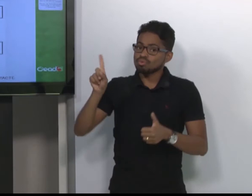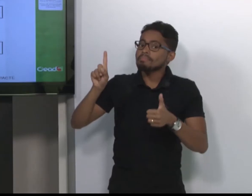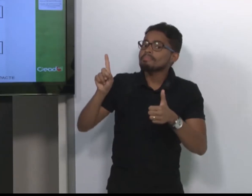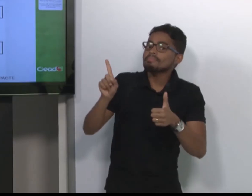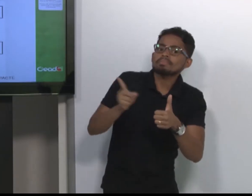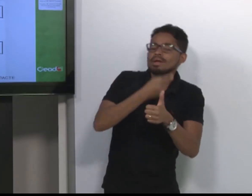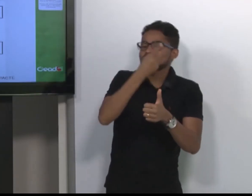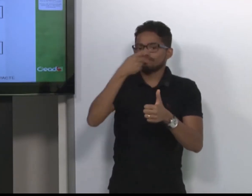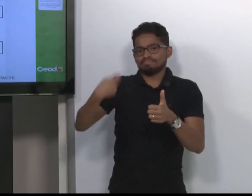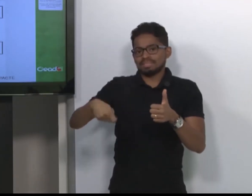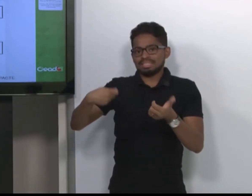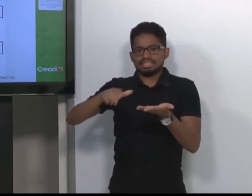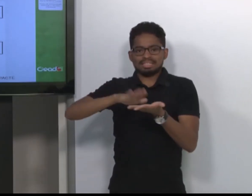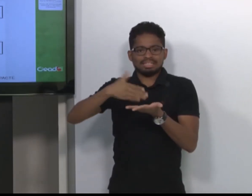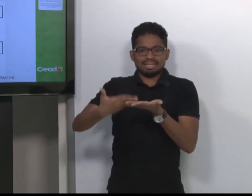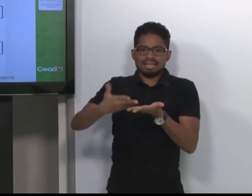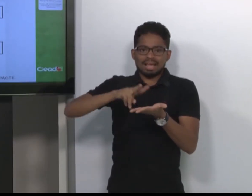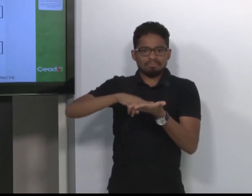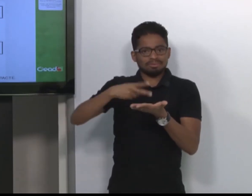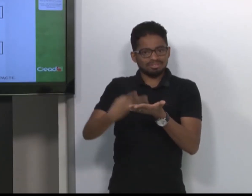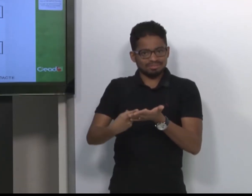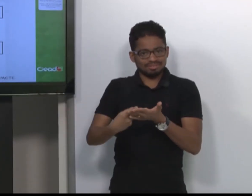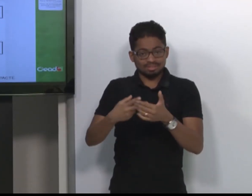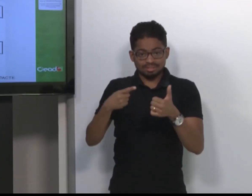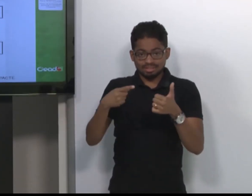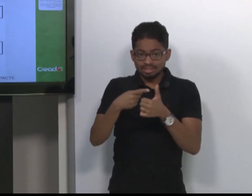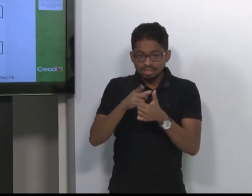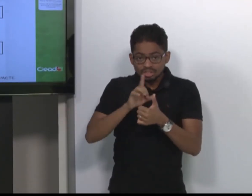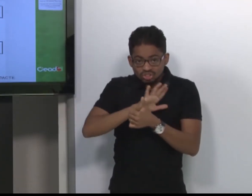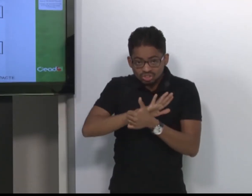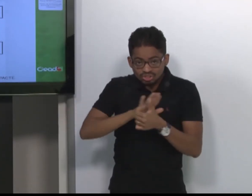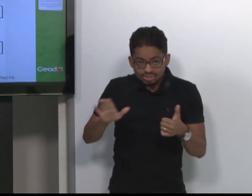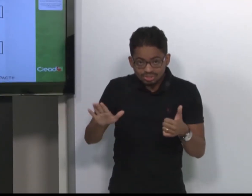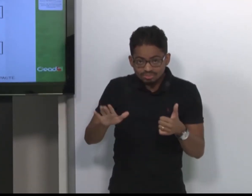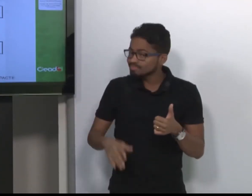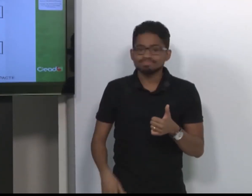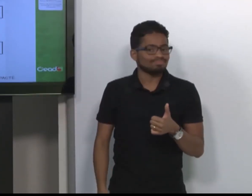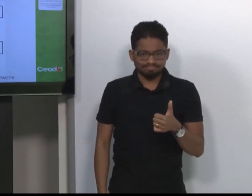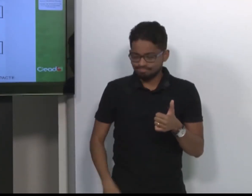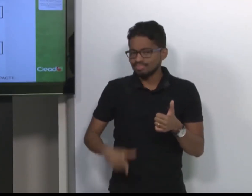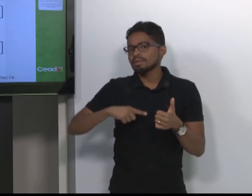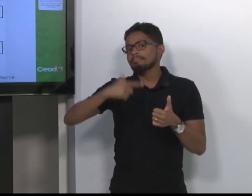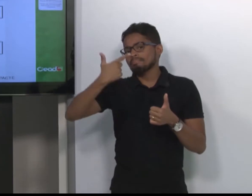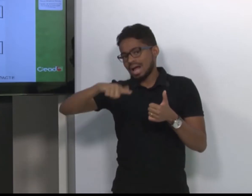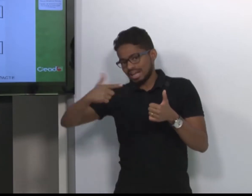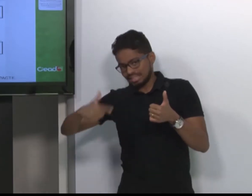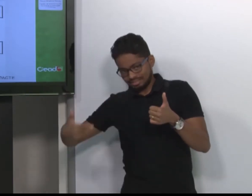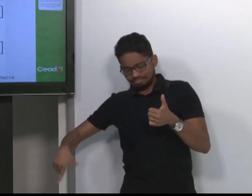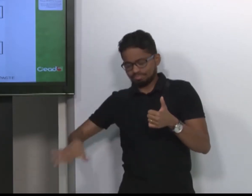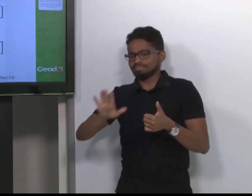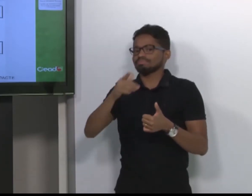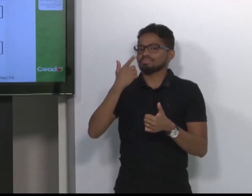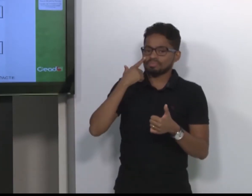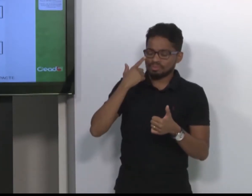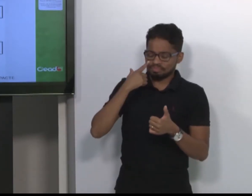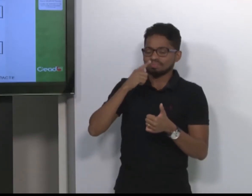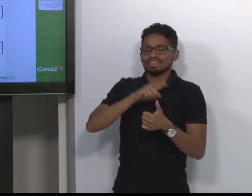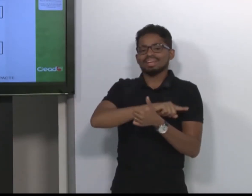Isso é necessário ao tradutor-intérprete. Mas é somente isso? Não. Temos mais itens. Vamos ver.